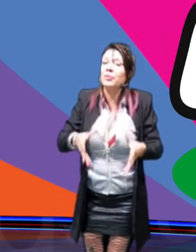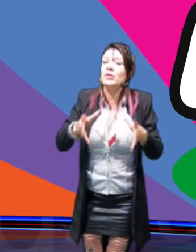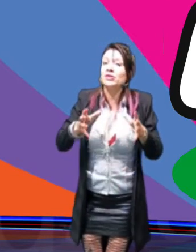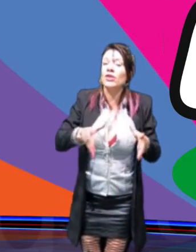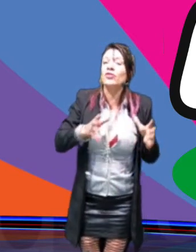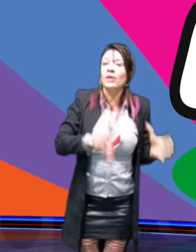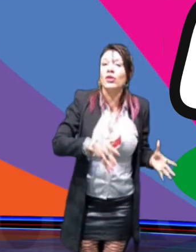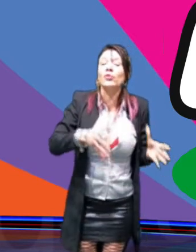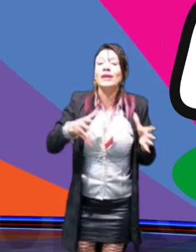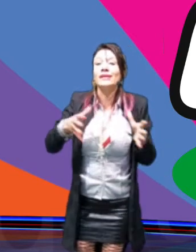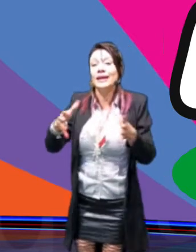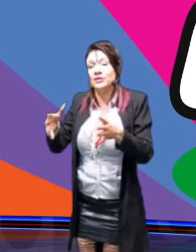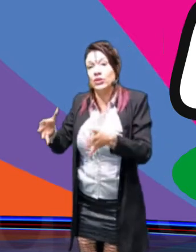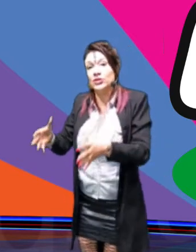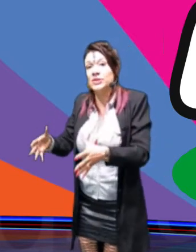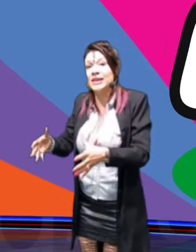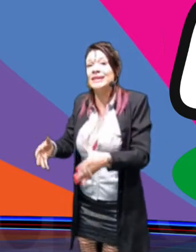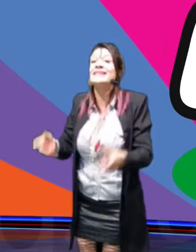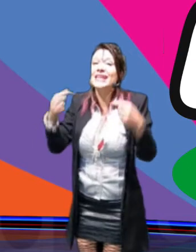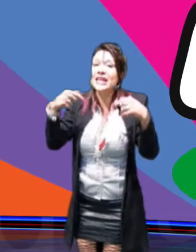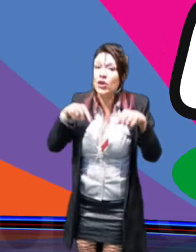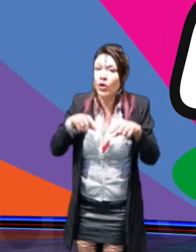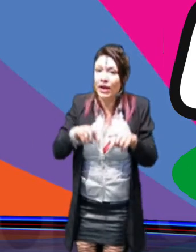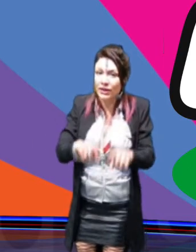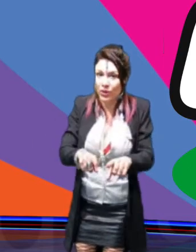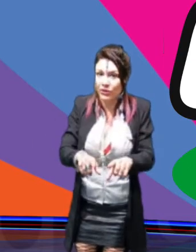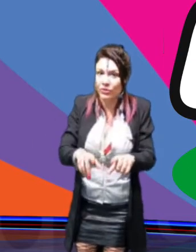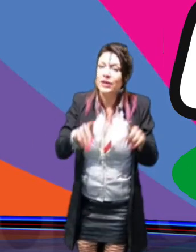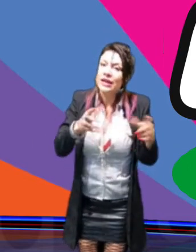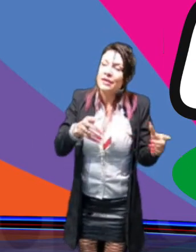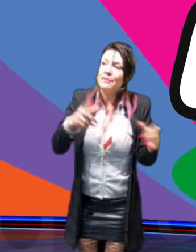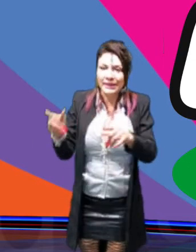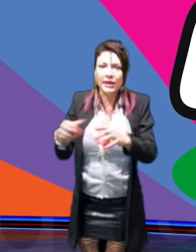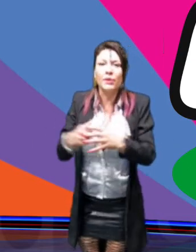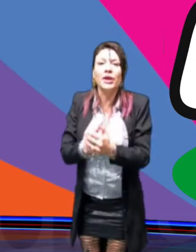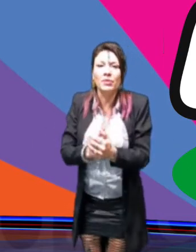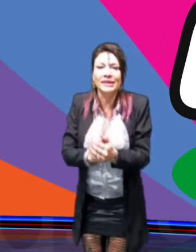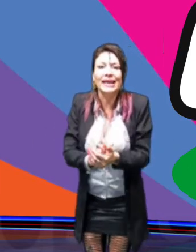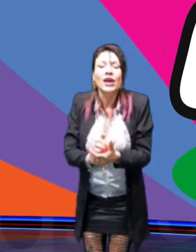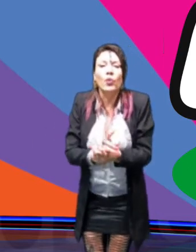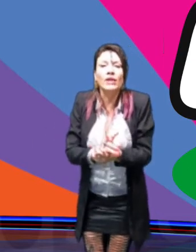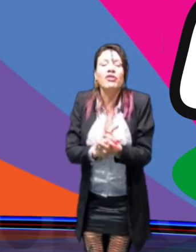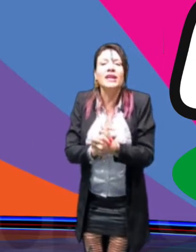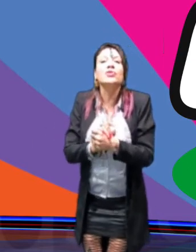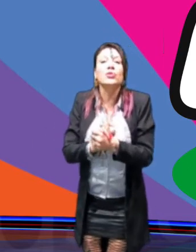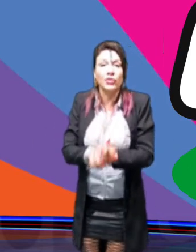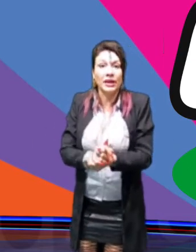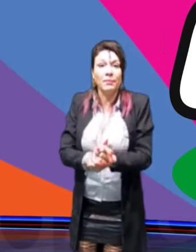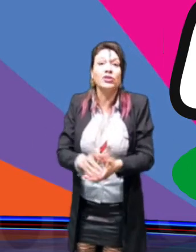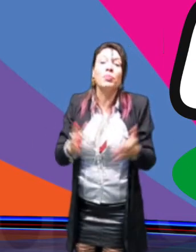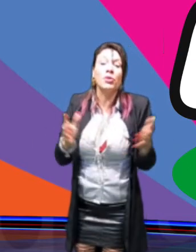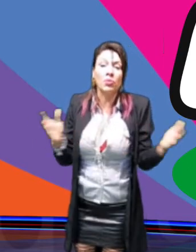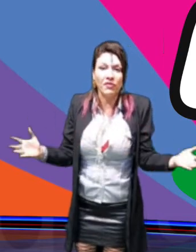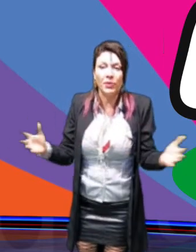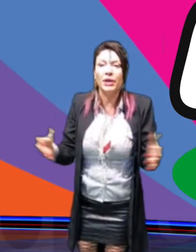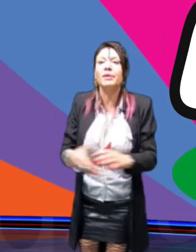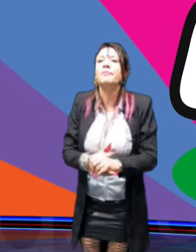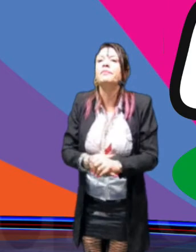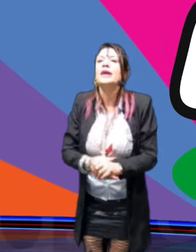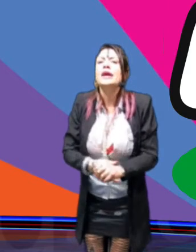prometió resolverlo durante las horas subsiguientes y lo ha resuelto. Más tarde les voy a comentar cuál fue la resolución al respecto, pero es muy